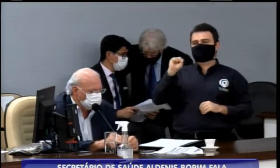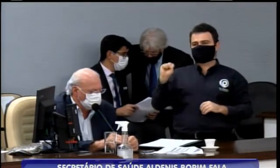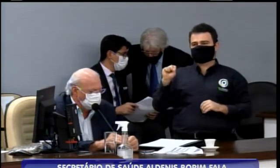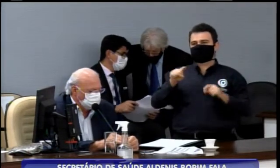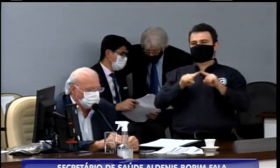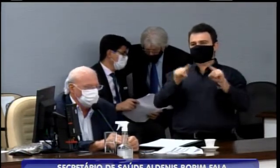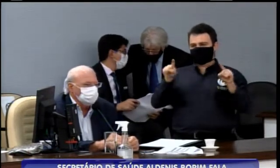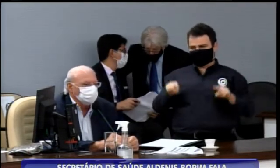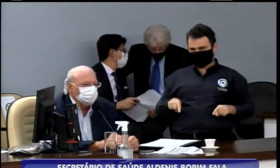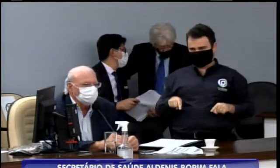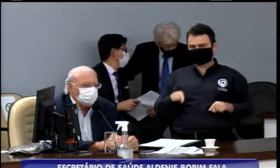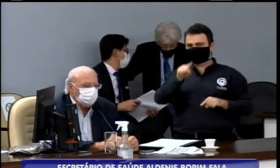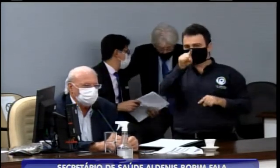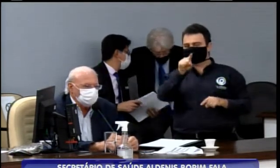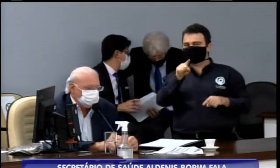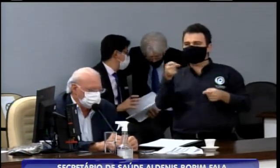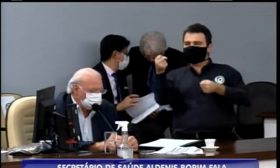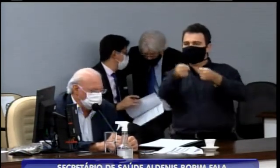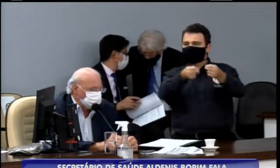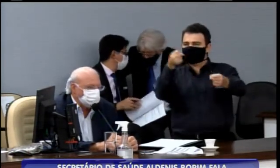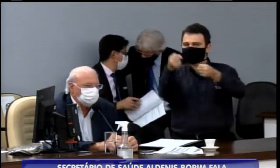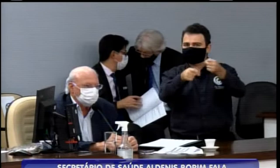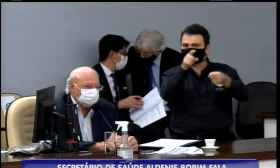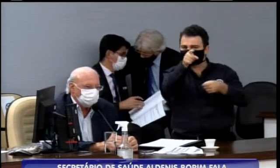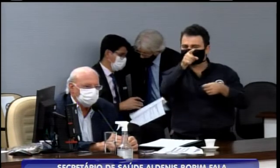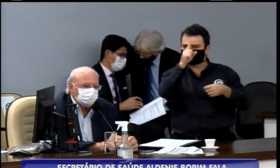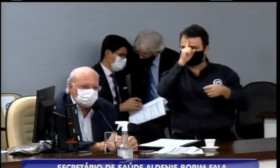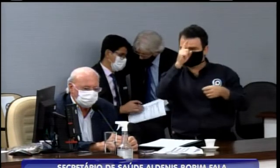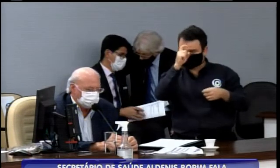funcionários que vão somar